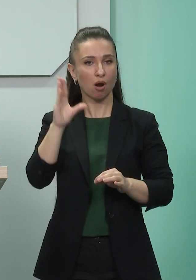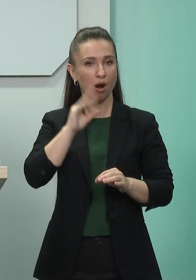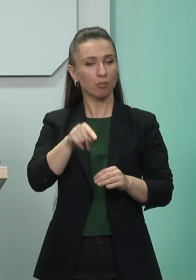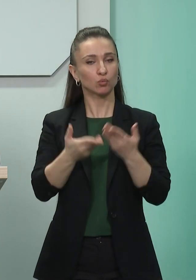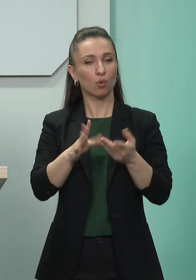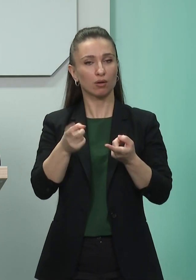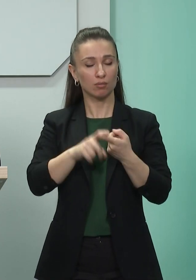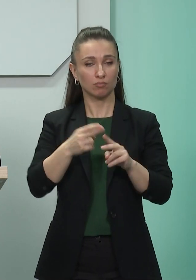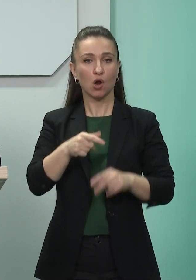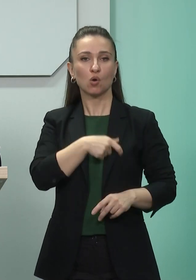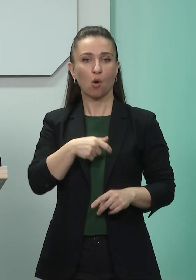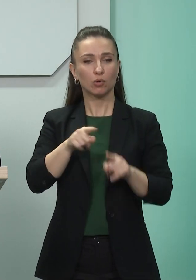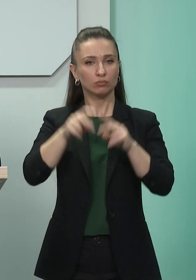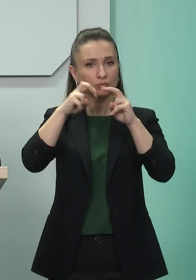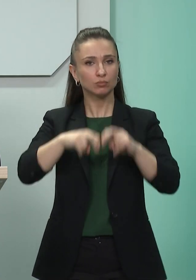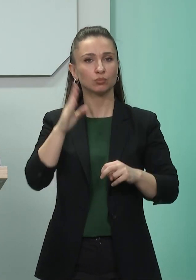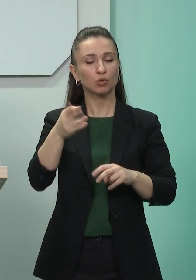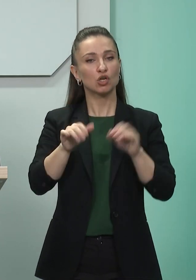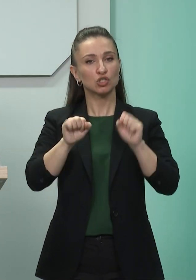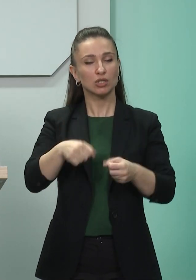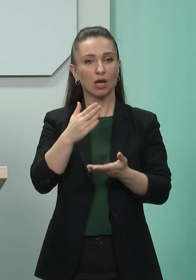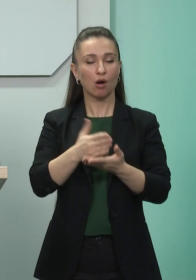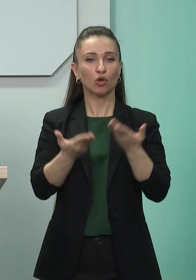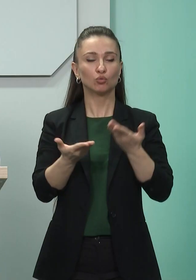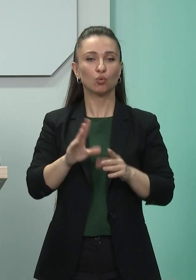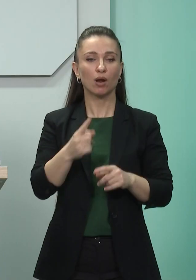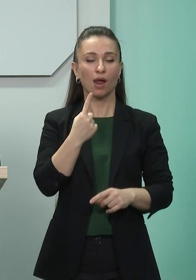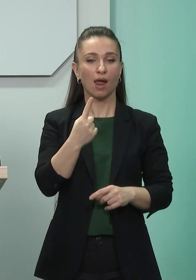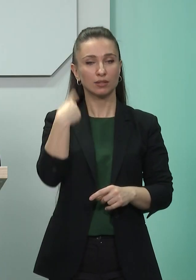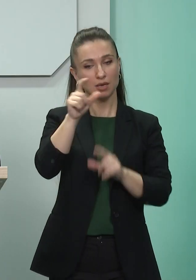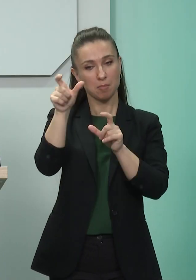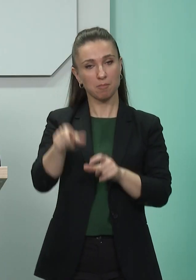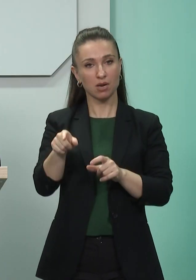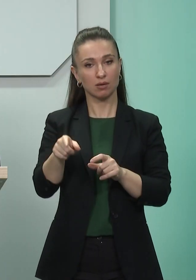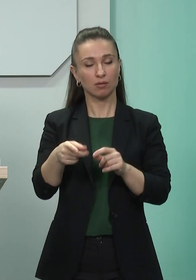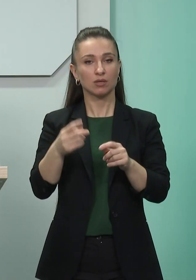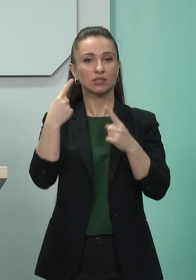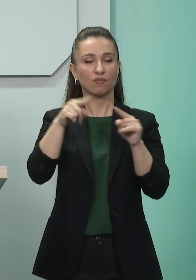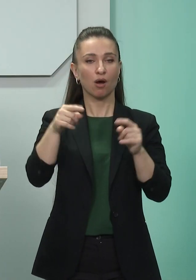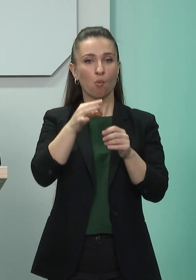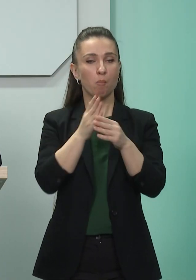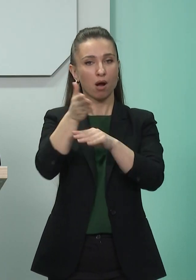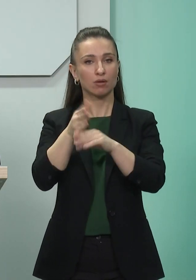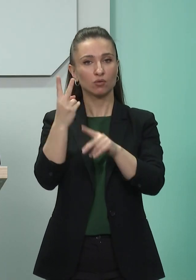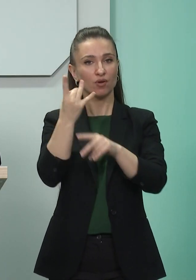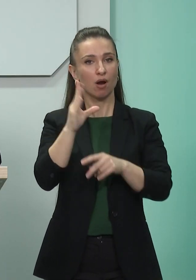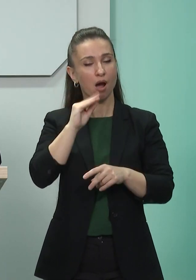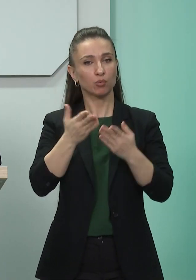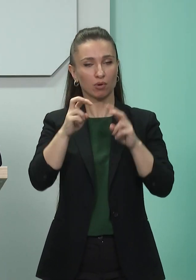ქსელით. კომპანია ასევე შეისწავლის, შესაძლებელია თუ არა ერთი პირის დუბლირება სხვადასხვა საარჩევნო